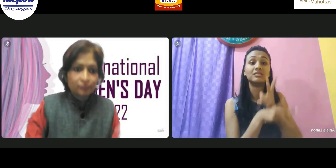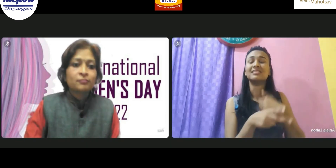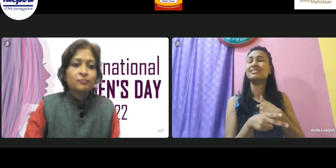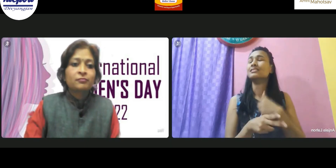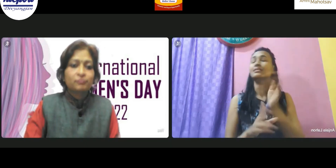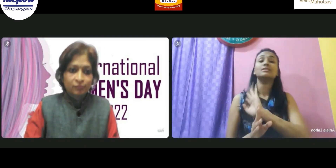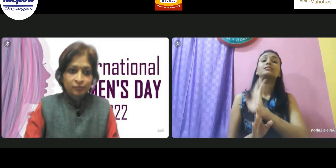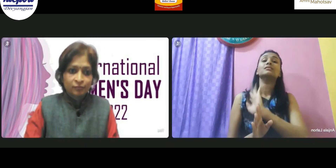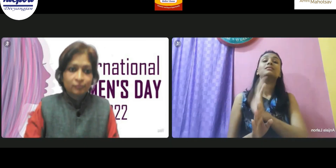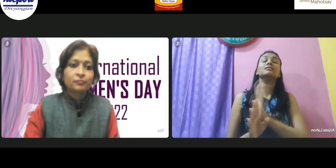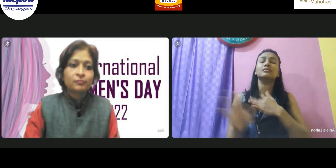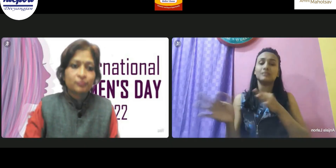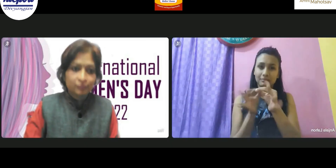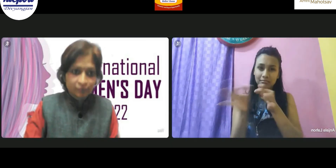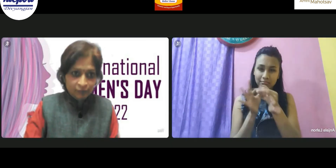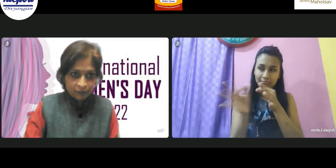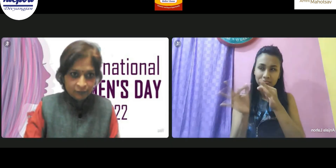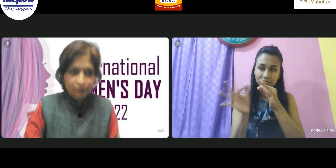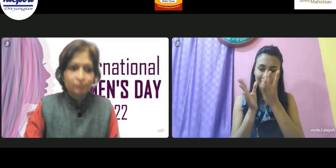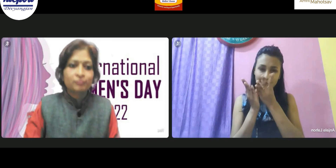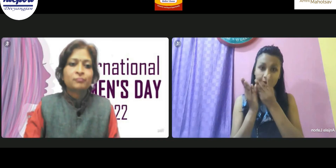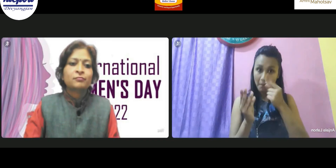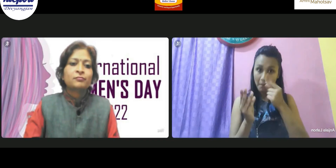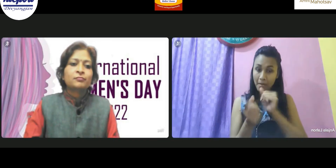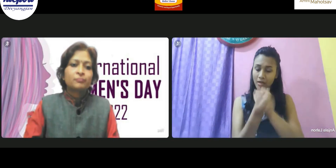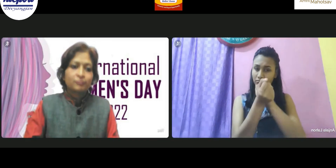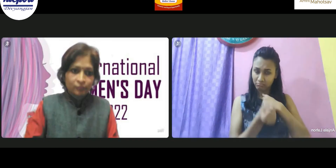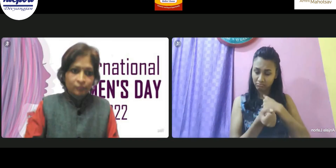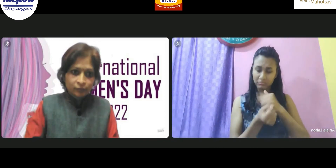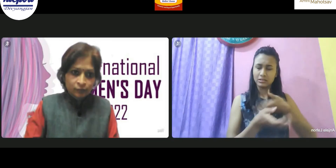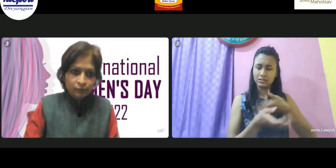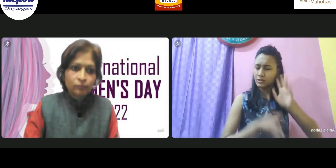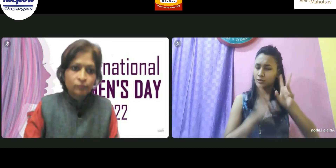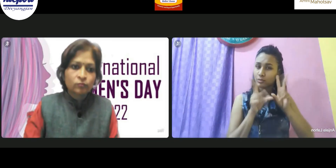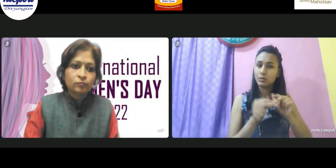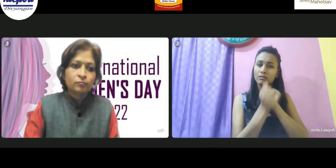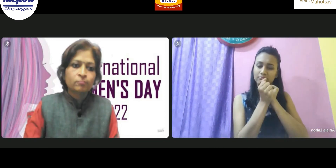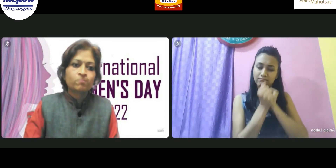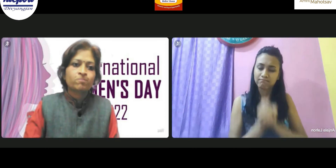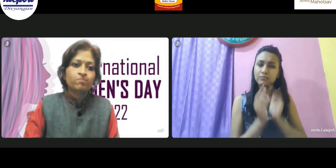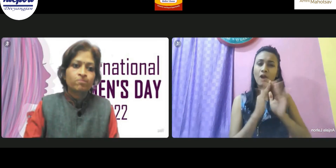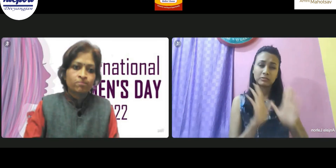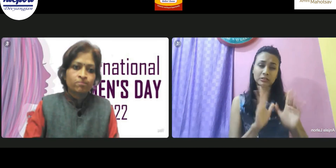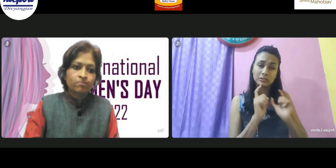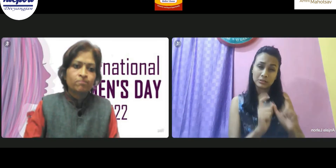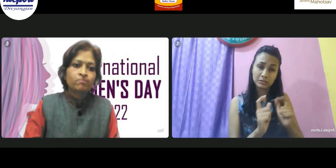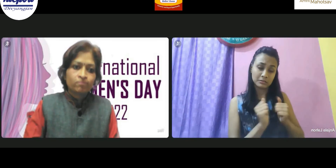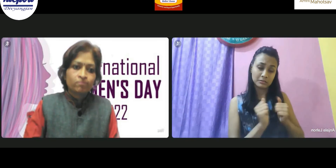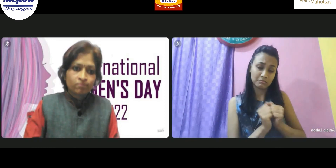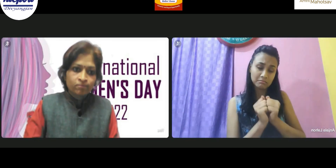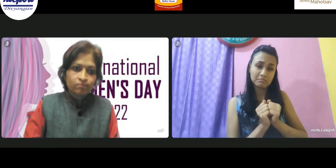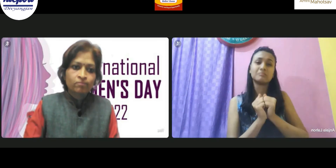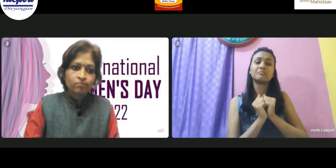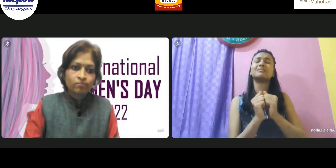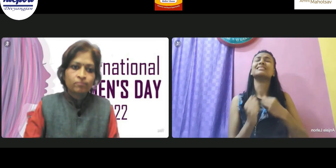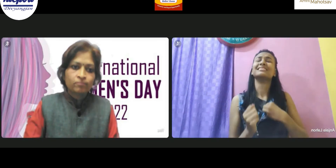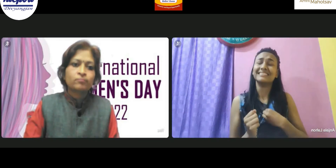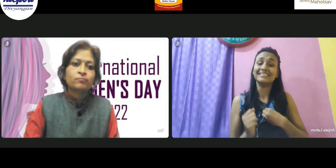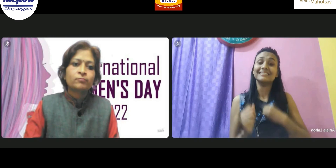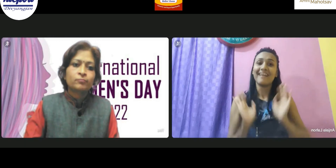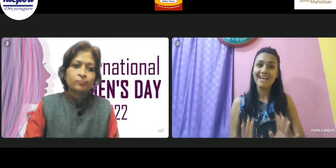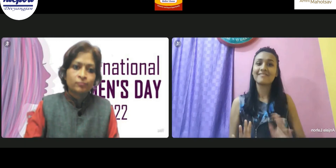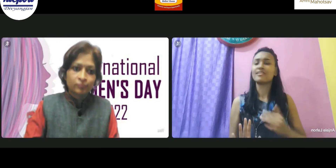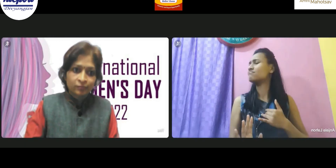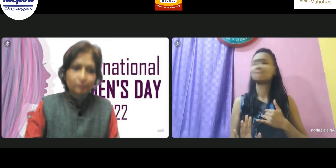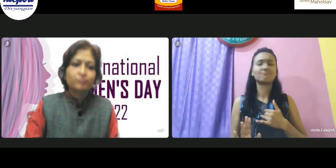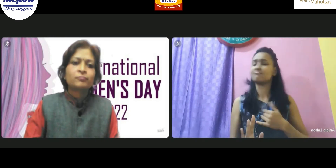कई बार मुझे टोकती हैं, वो मुझे समझाती हैं इसे नहीं जाना, पर मैं उन्हें बताती हूँ कि मम्मी हम सब कुछ